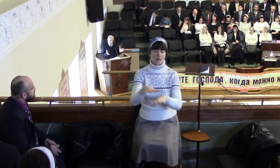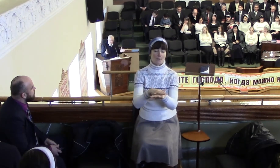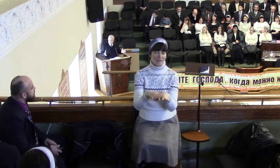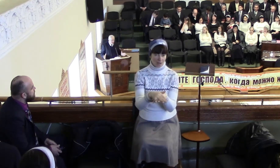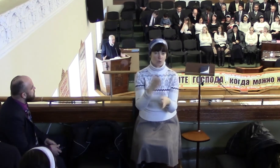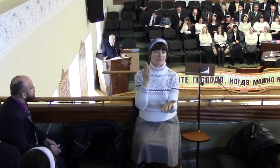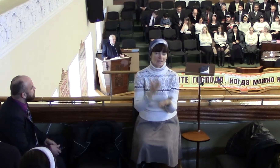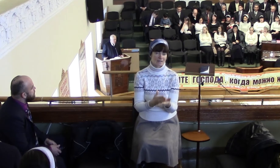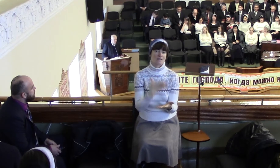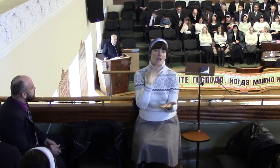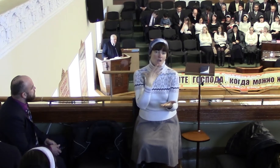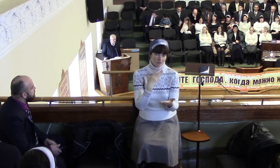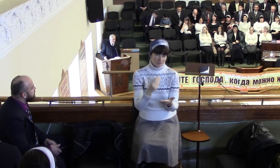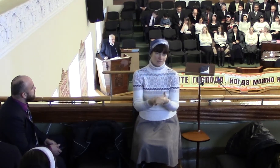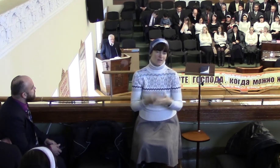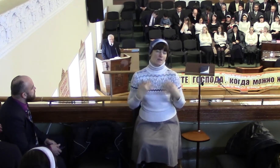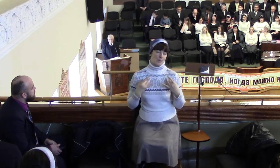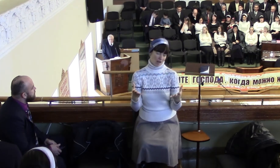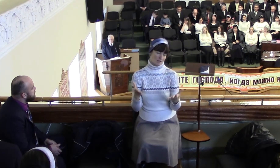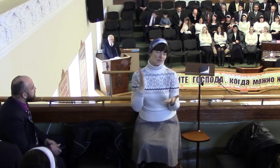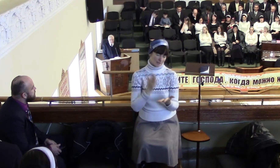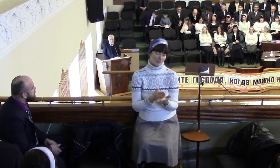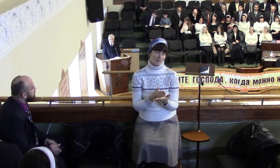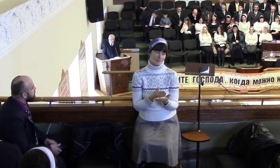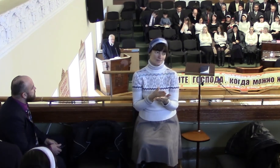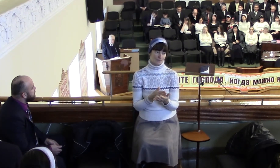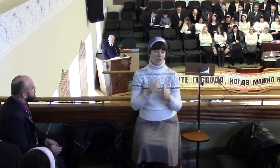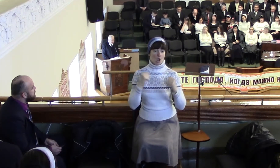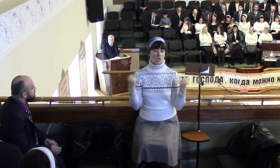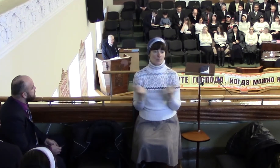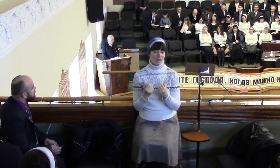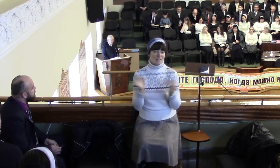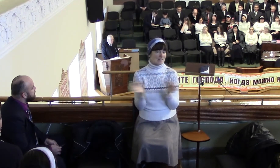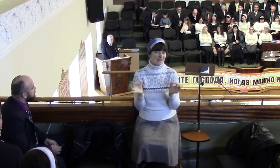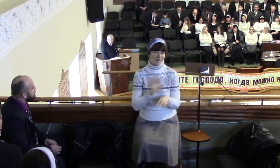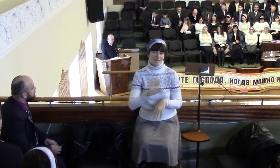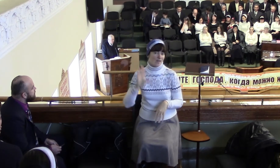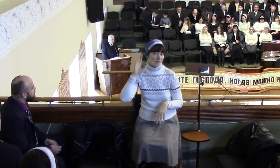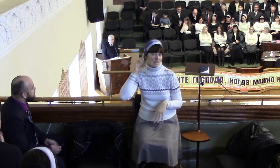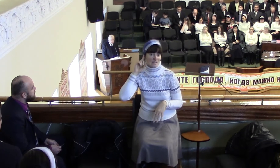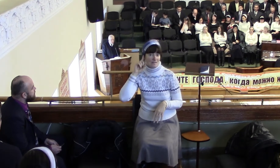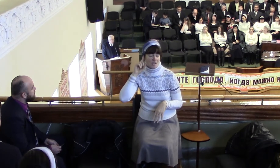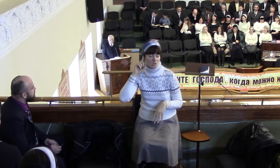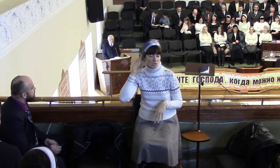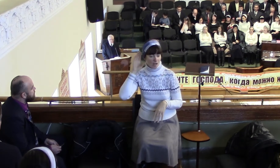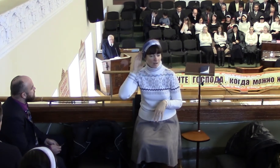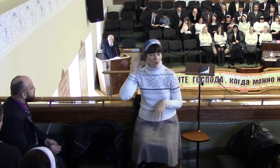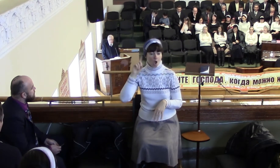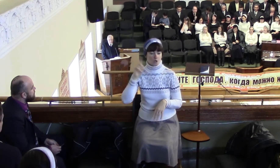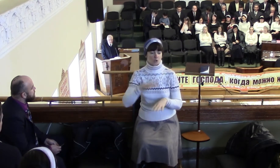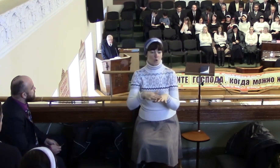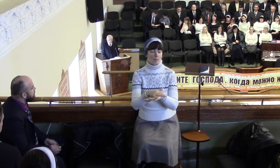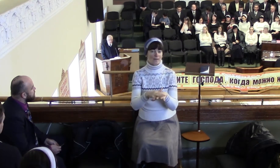свои праздники, да? И я нигде никогда не слыхал, чтобы какой-нибудь народ